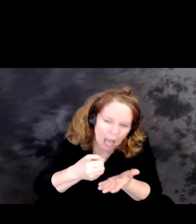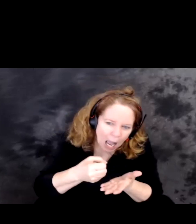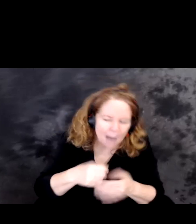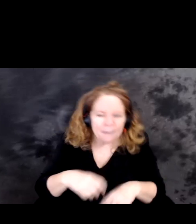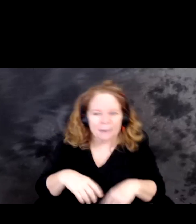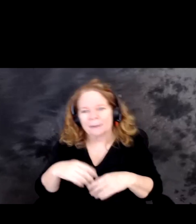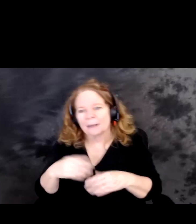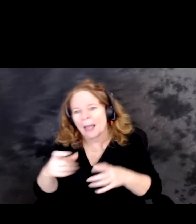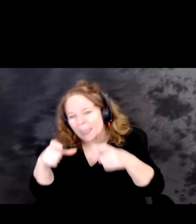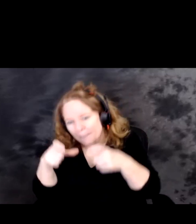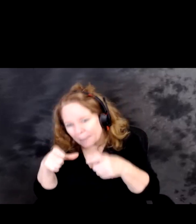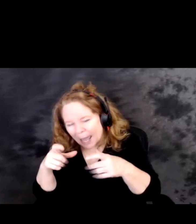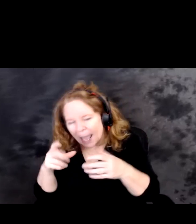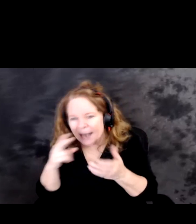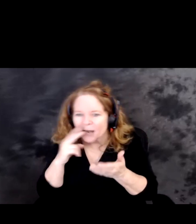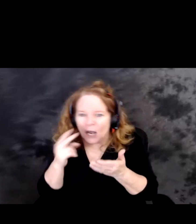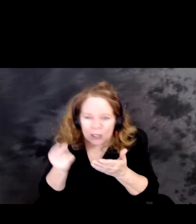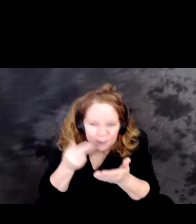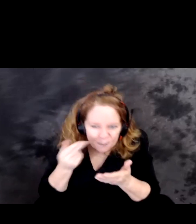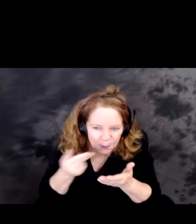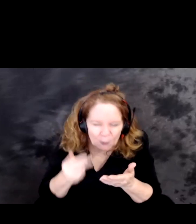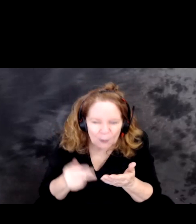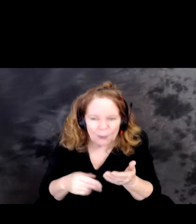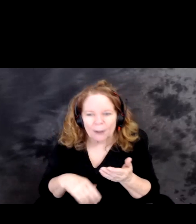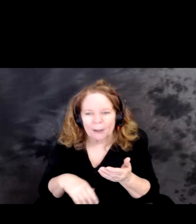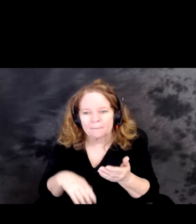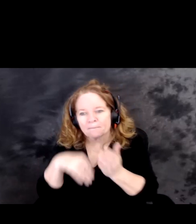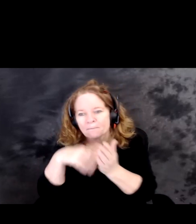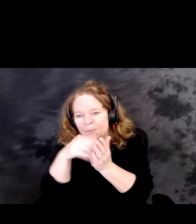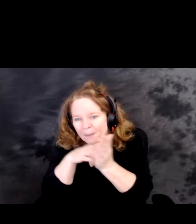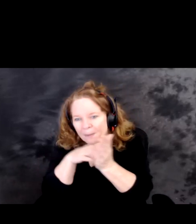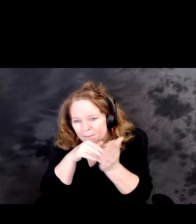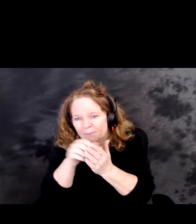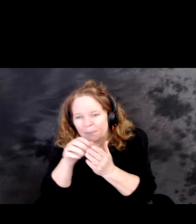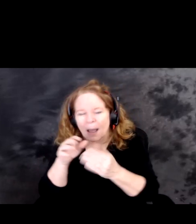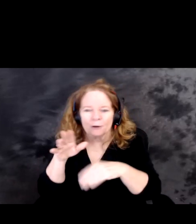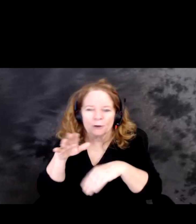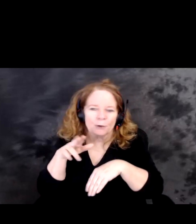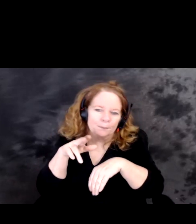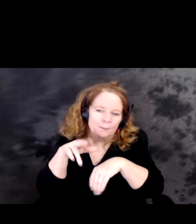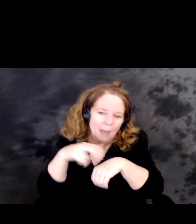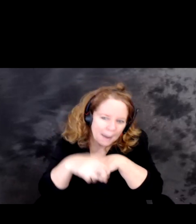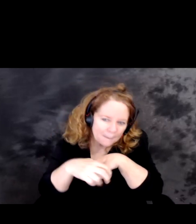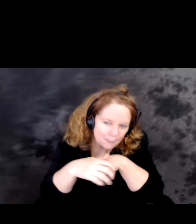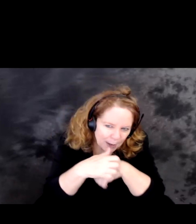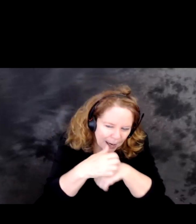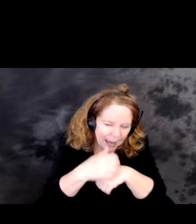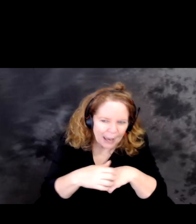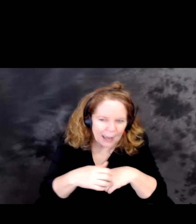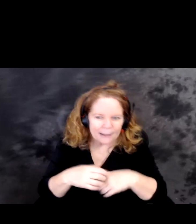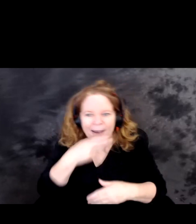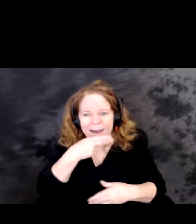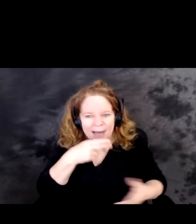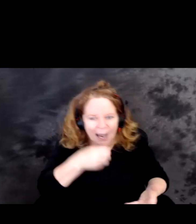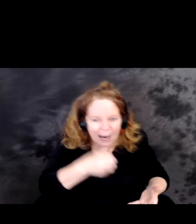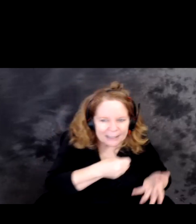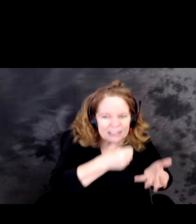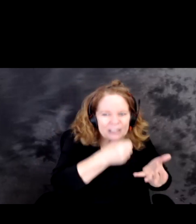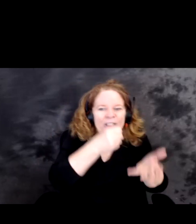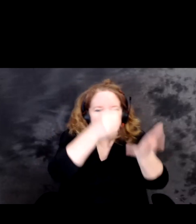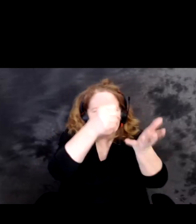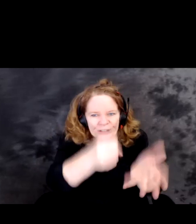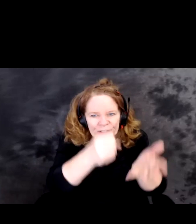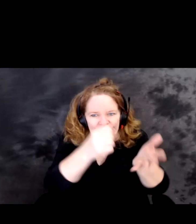tazas, platos, cucharas, sacaron el pan con mantequilla y colocaron los grandes tarros de miel sobre la